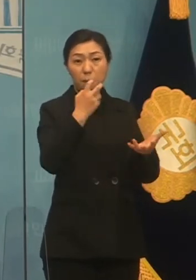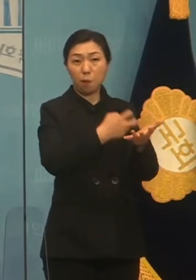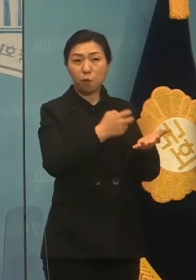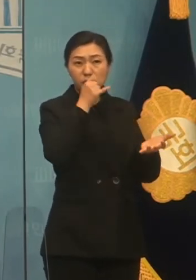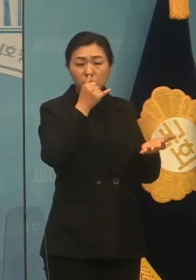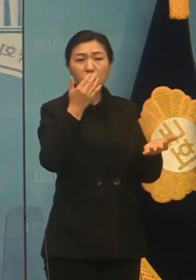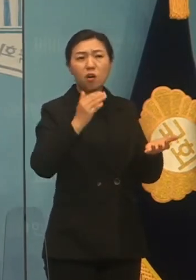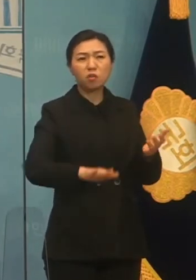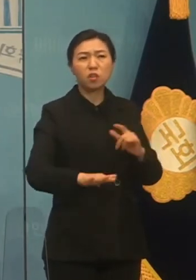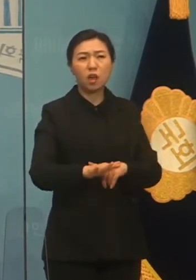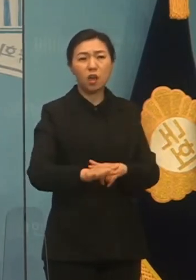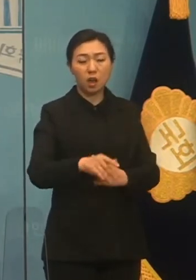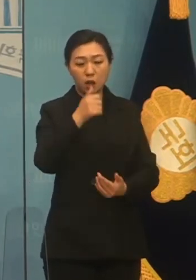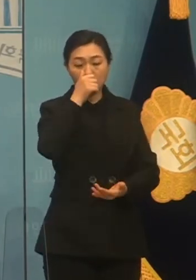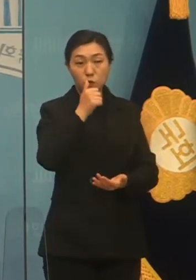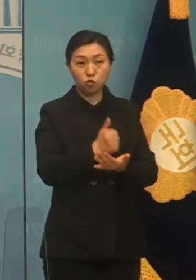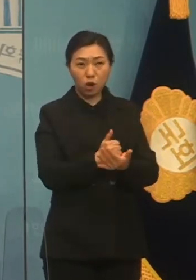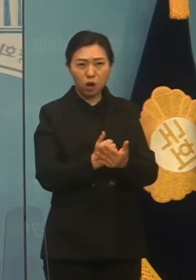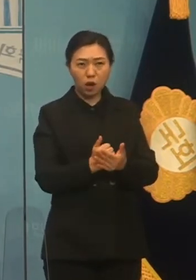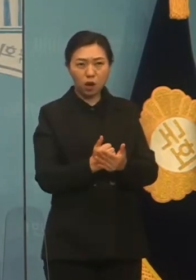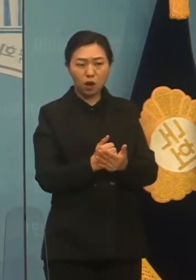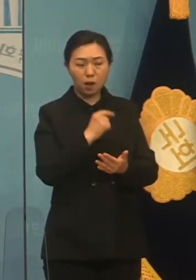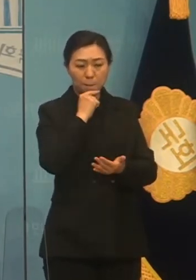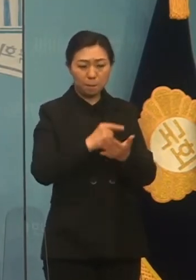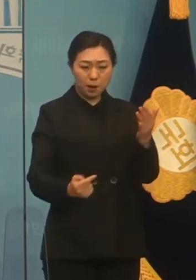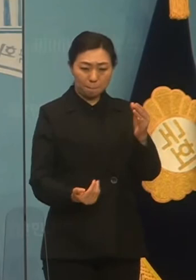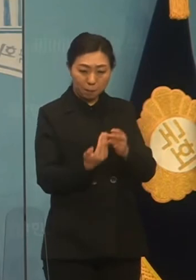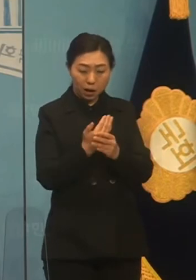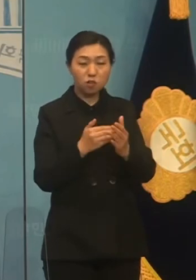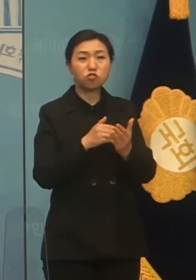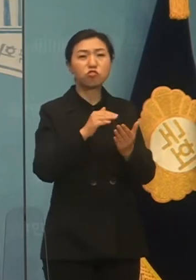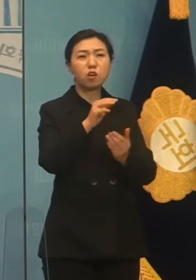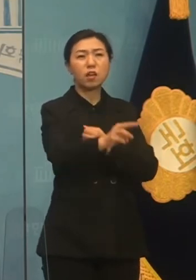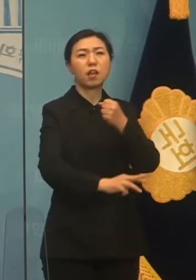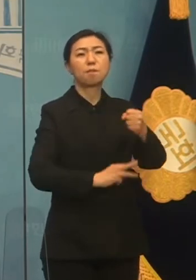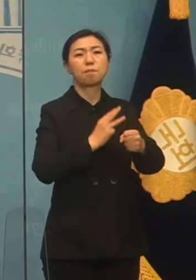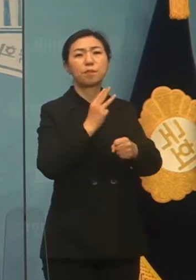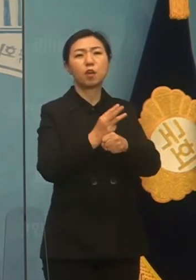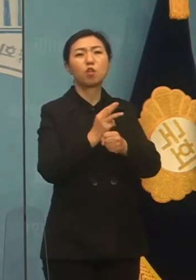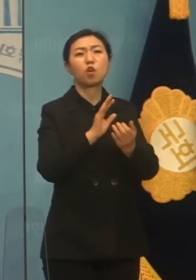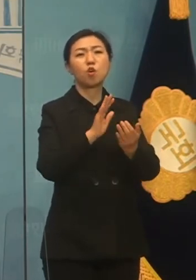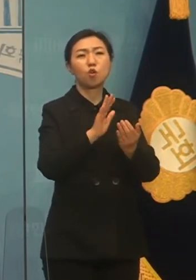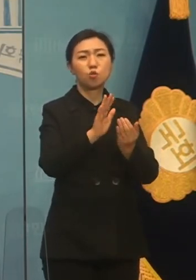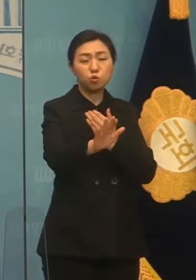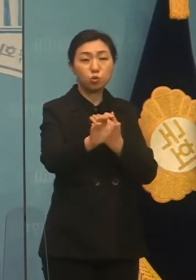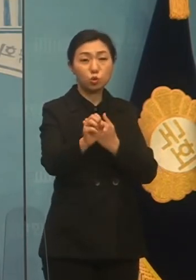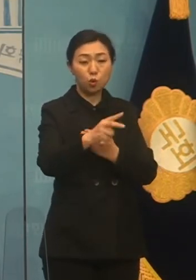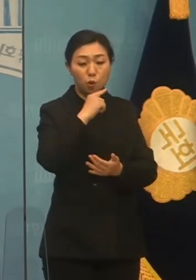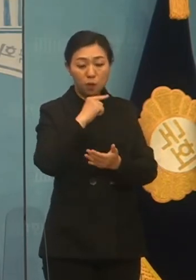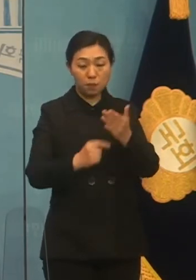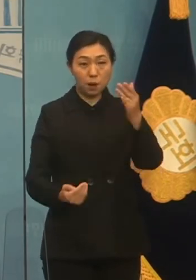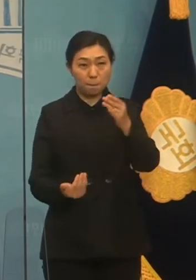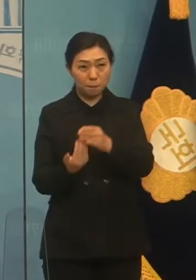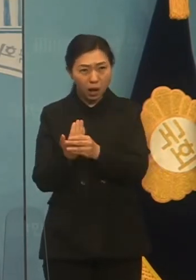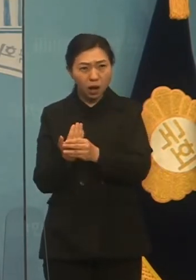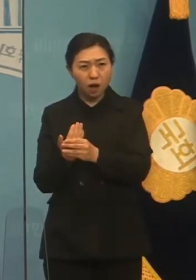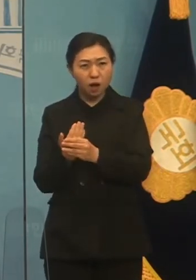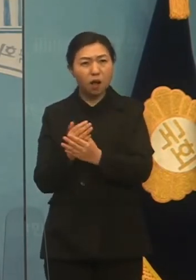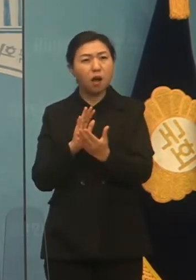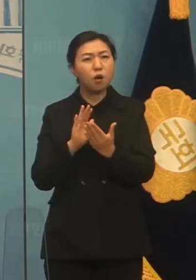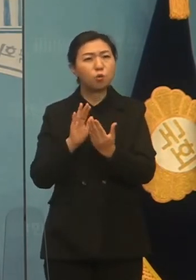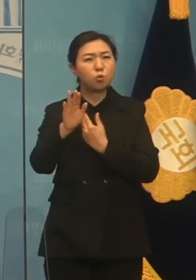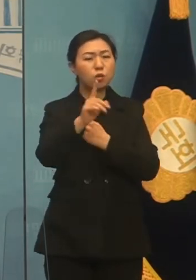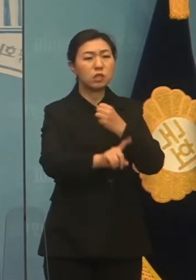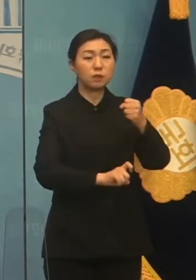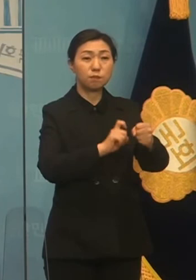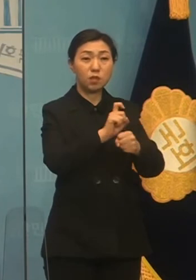발생을 안 날로부터 3년이 지나거나 해당 피해가 발생한 날로부터 10년이 지나면